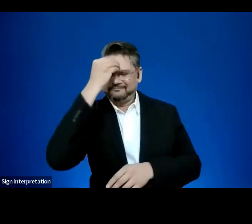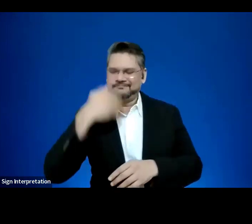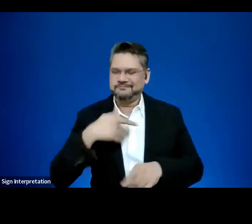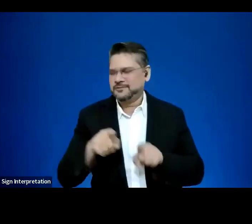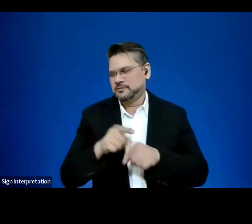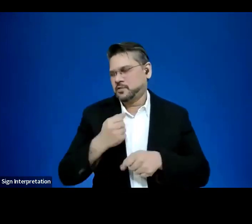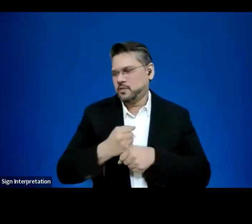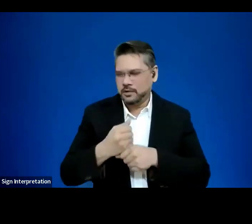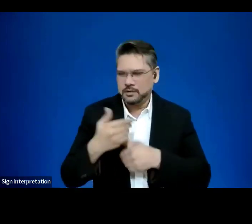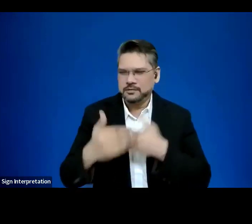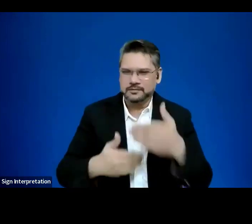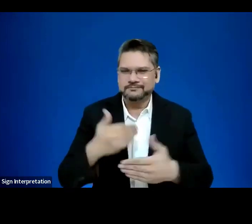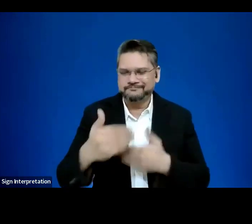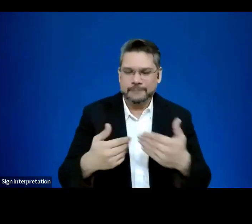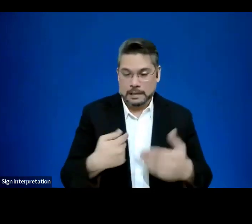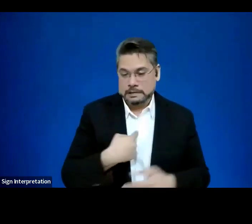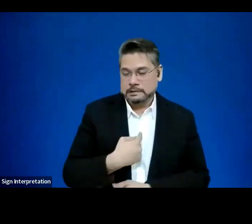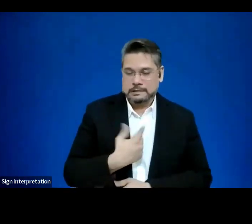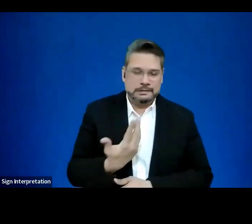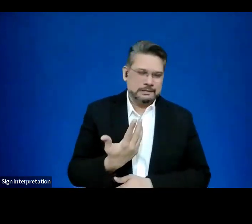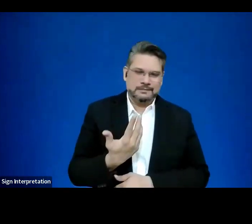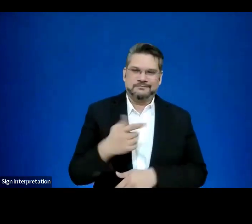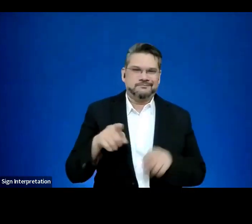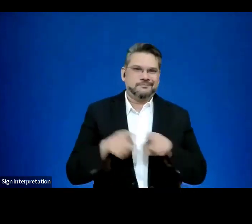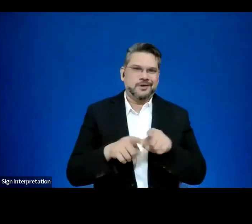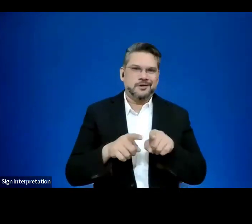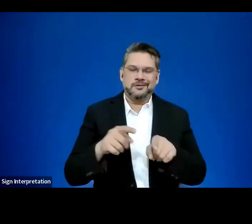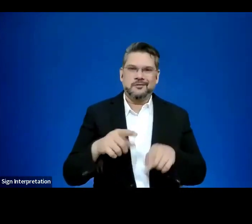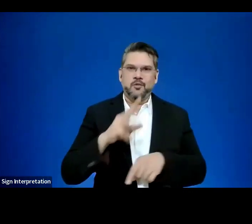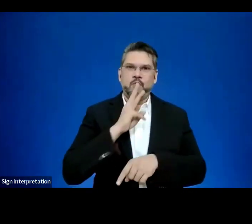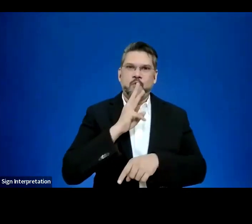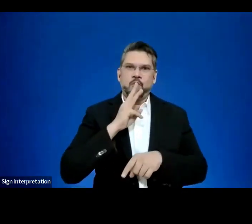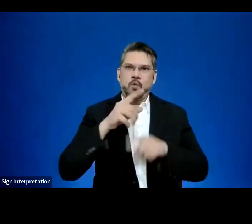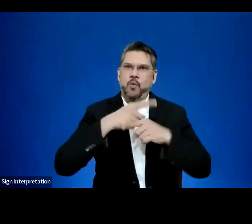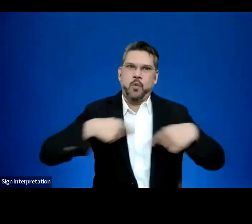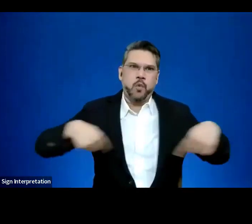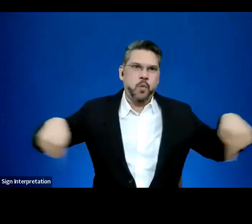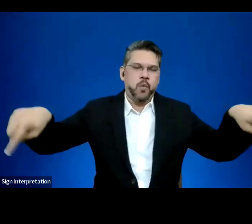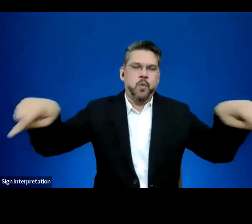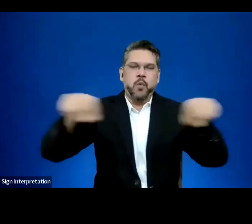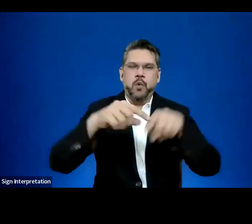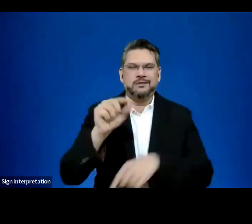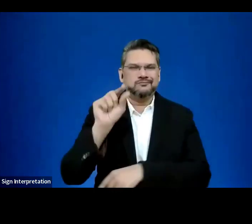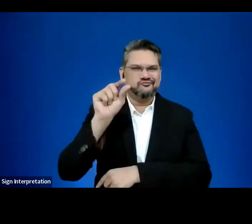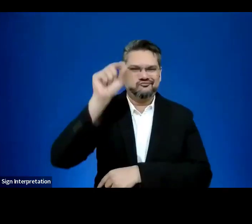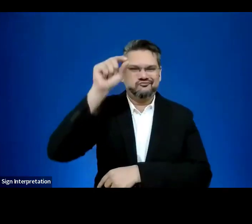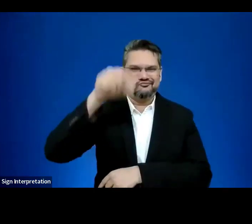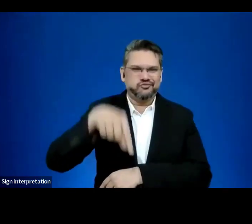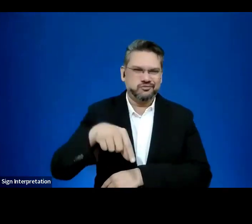我与他一起工作，而且就像他说的，